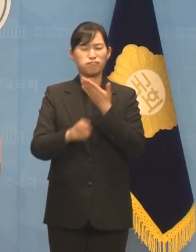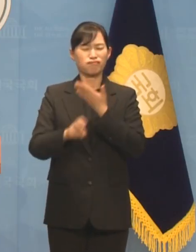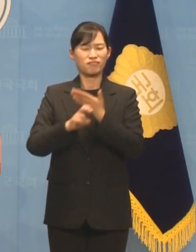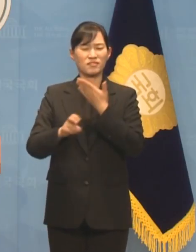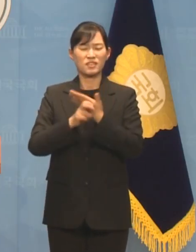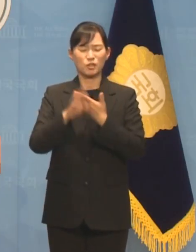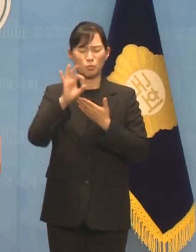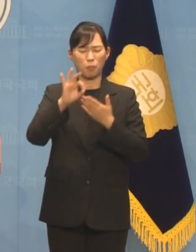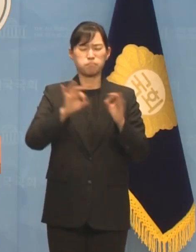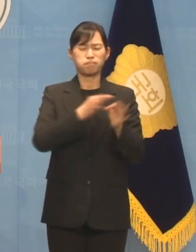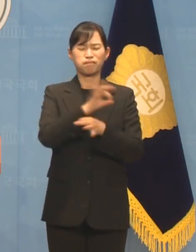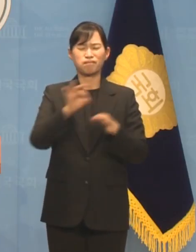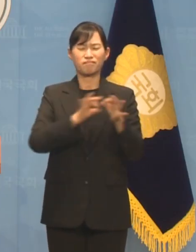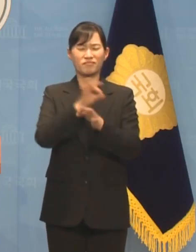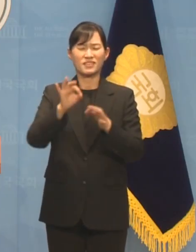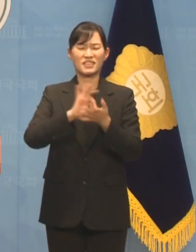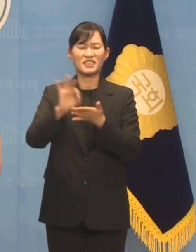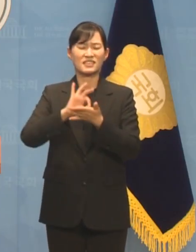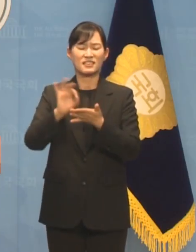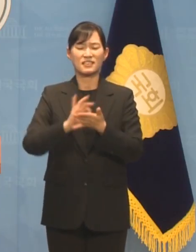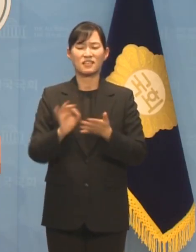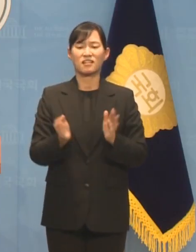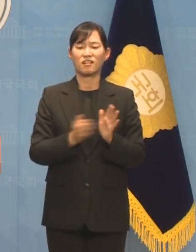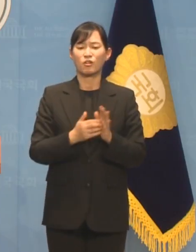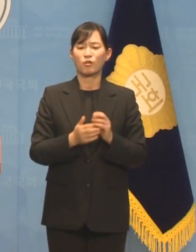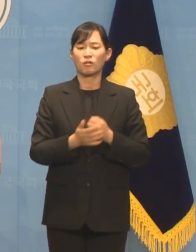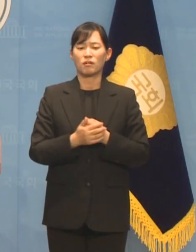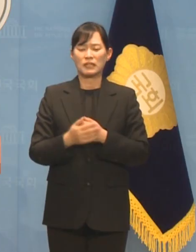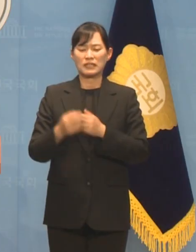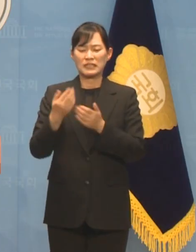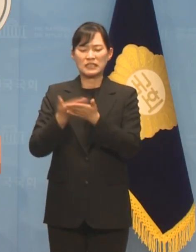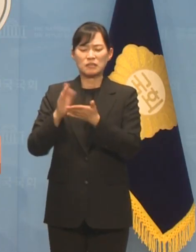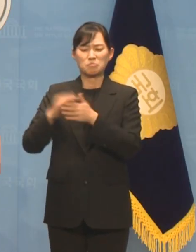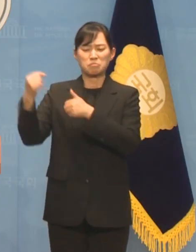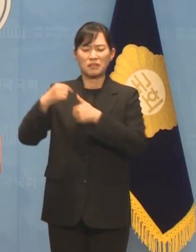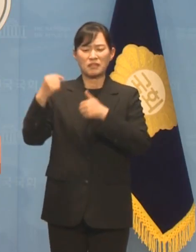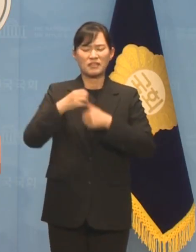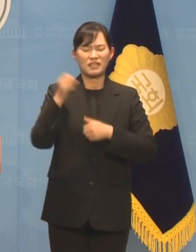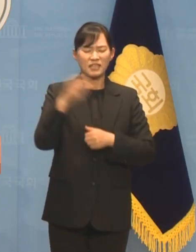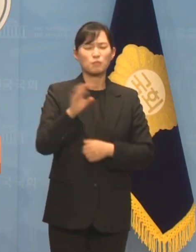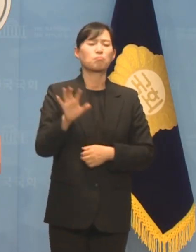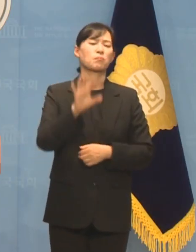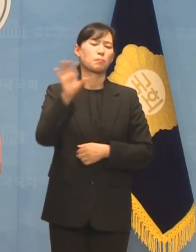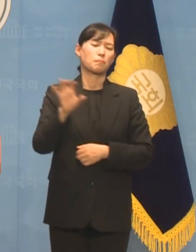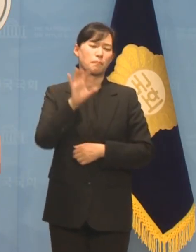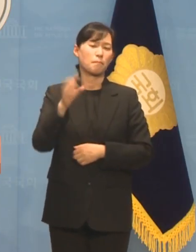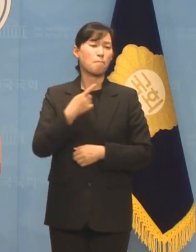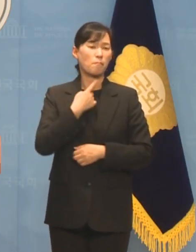등으로 과거 국회로부터 결산 때마다 시정 요구를 받았던 그런 행위를 다시 반복하였습니다.